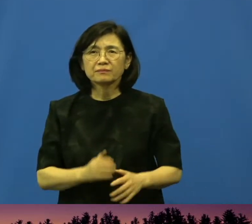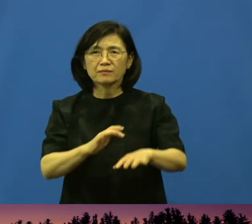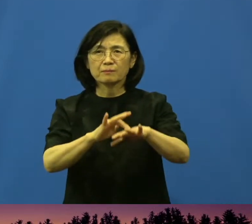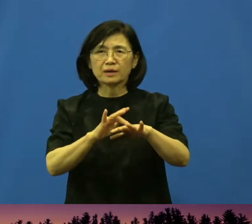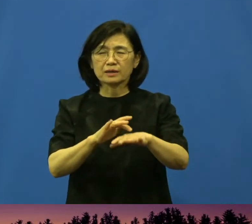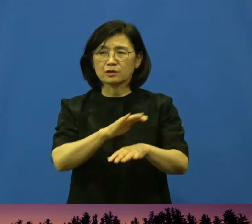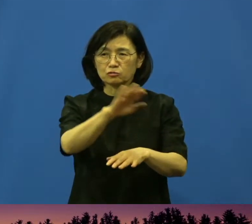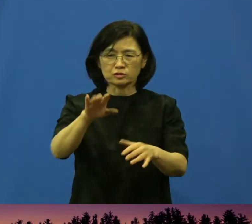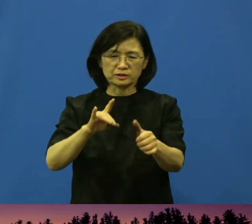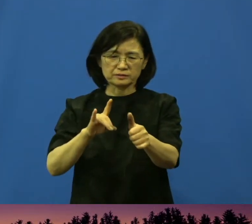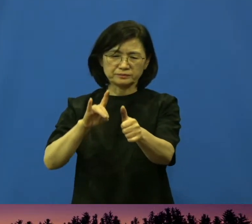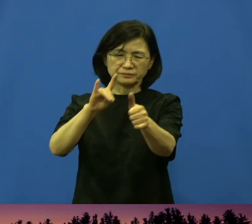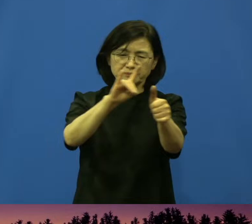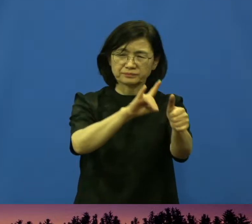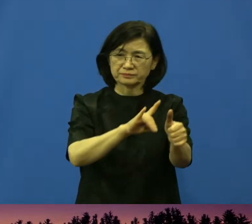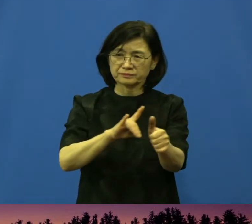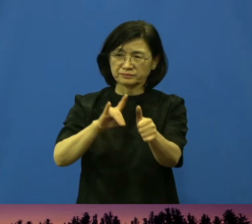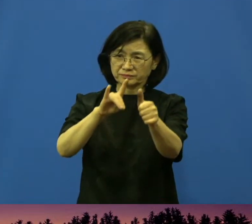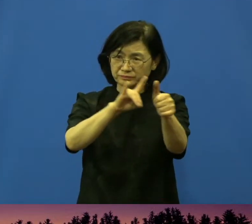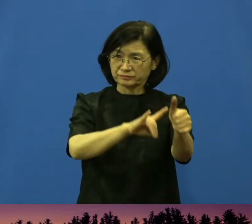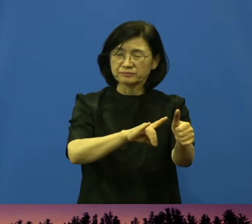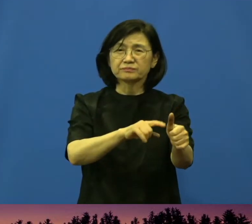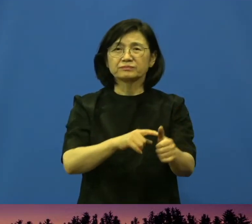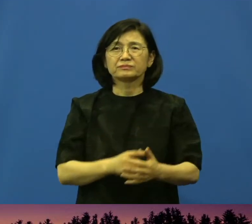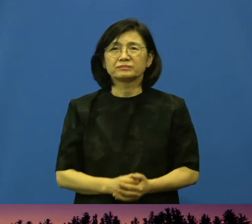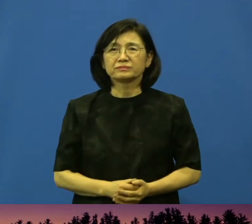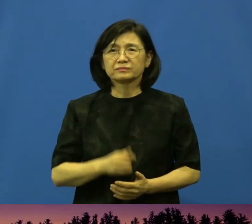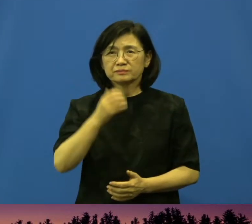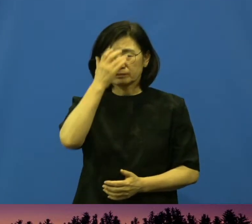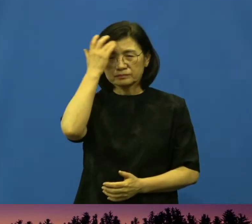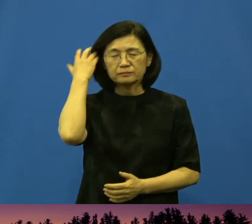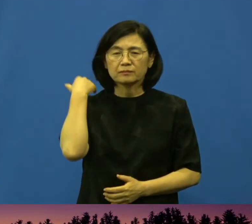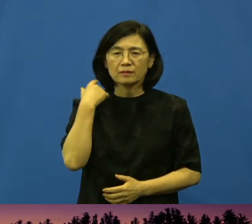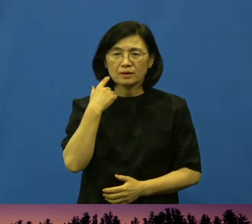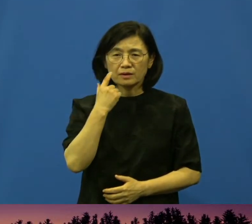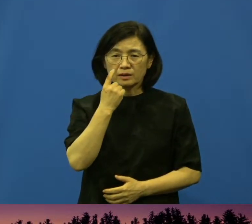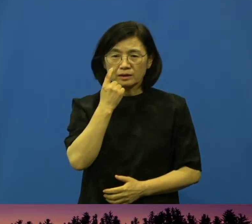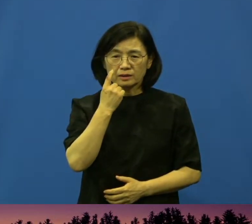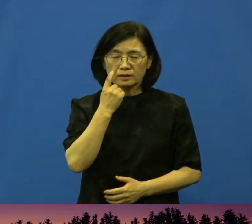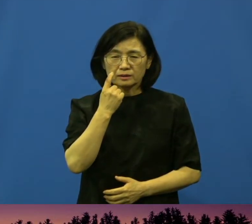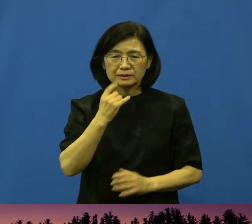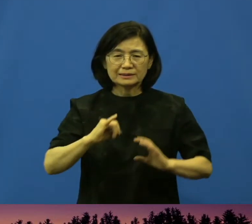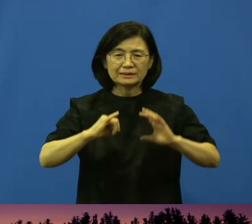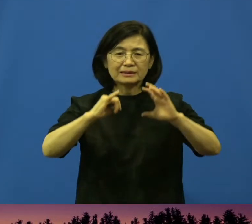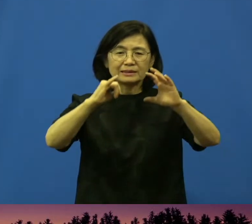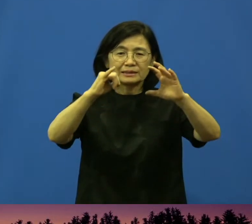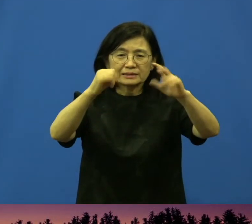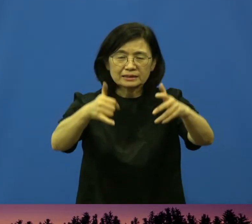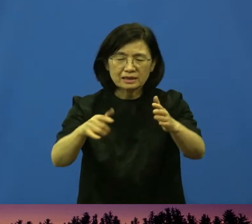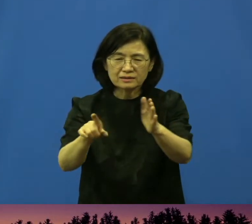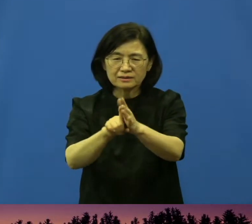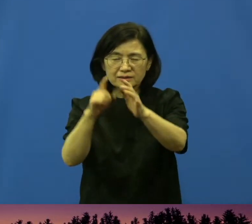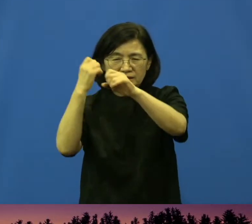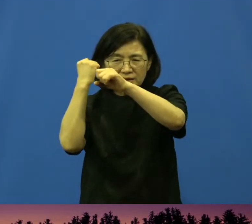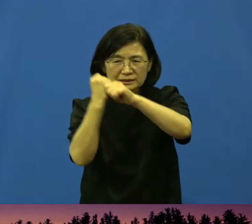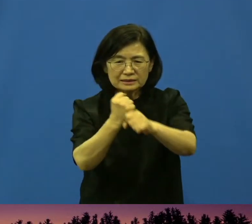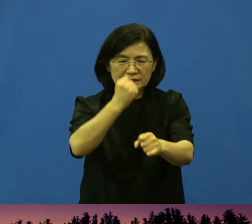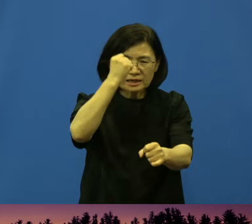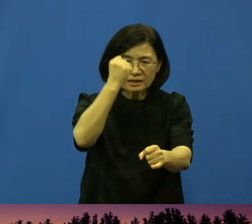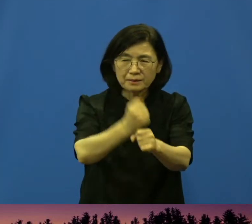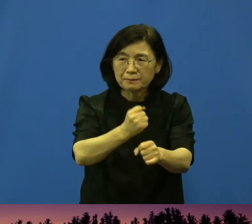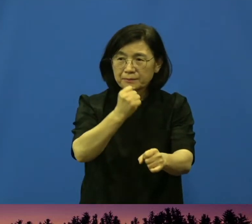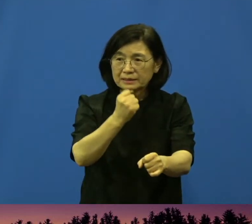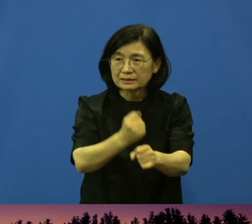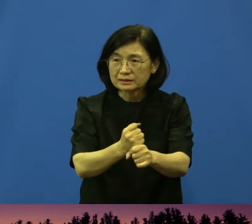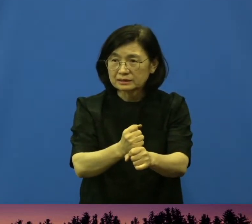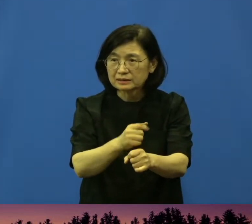이런 마귀가 하는 일은 딴 게 아닙니다. 눈에 보이는 세상의 것을 의지하게 만드는 거예요. 하나님이 아닌 것을 의지하게 만드는